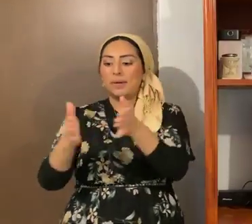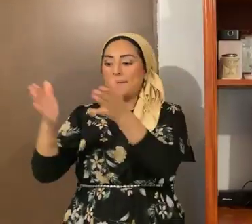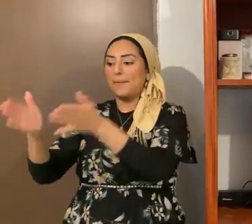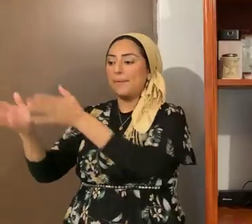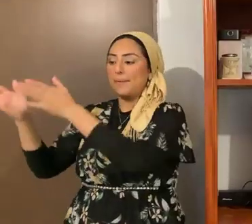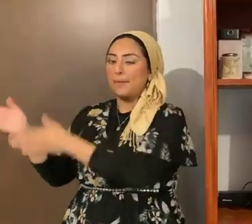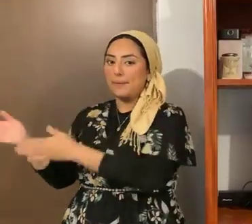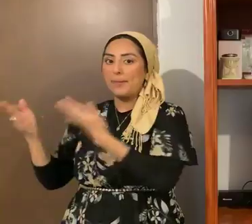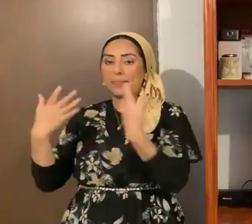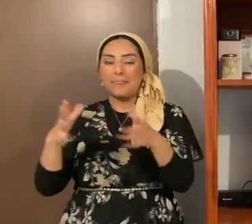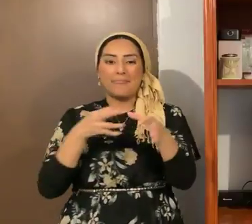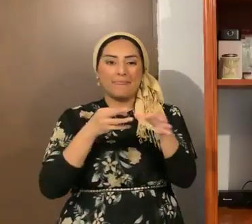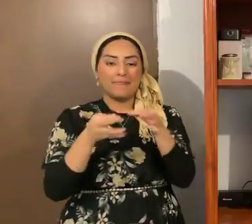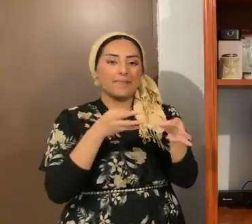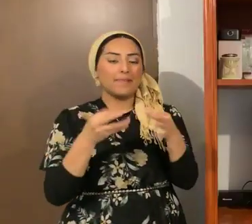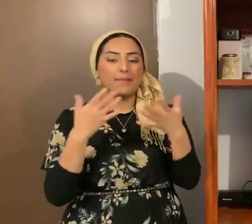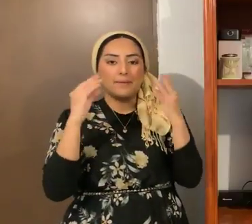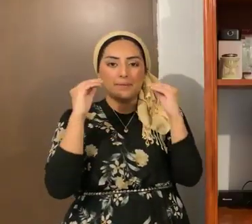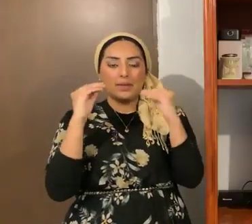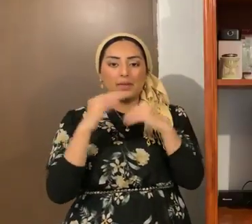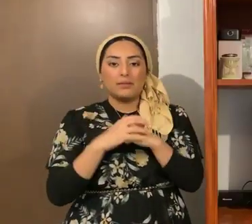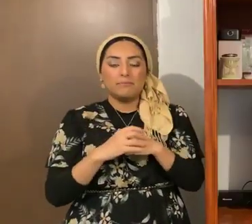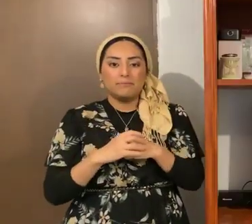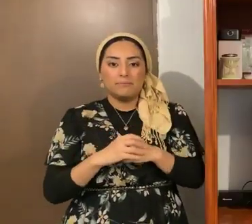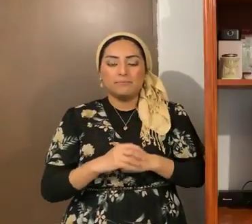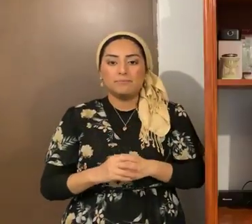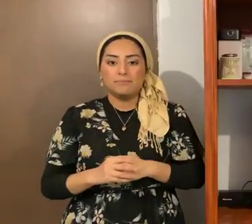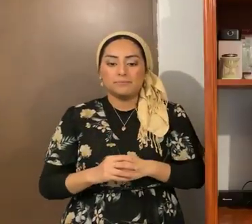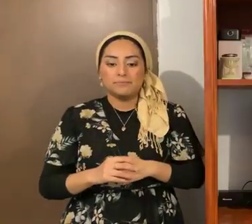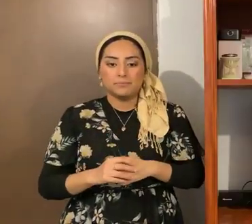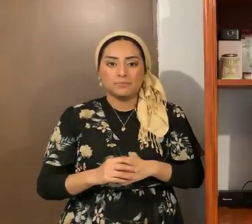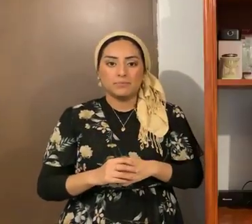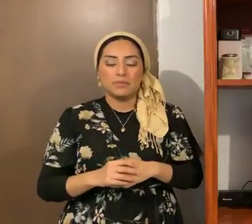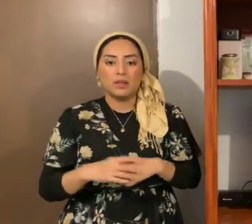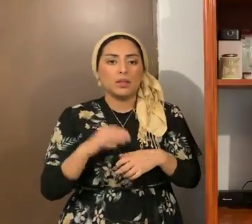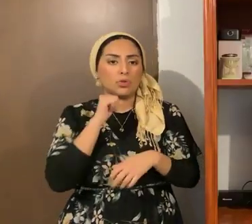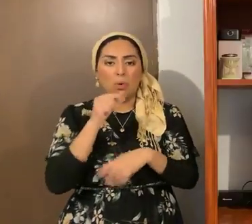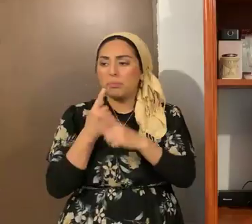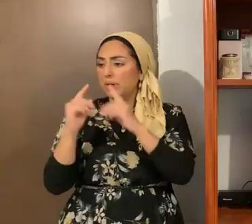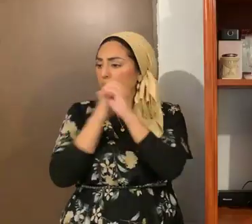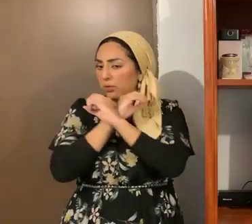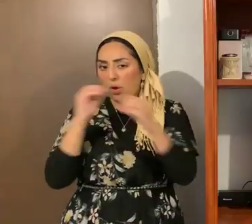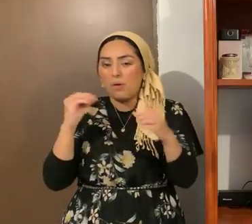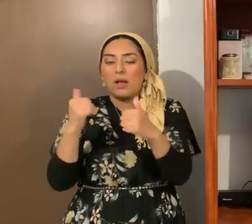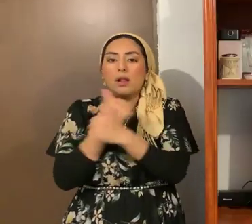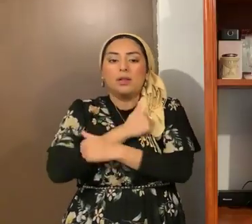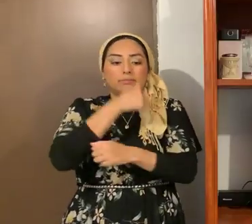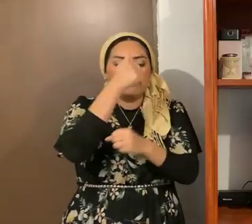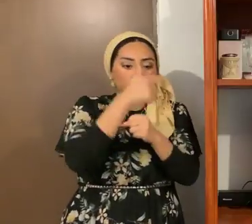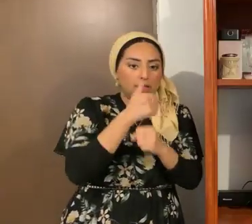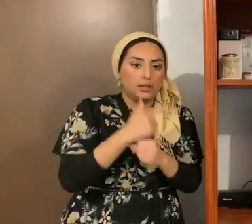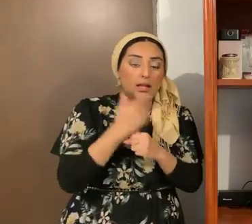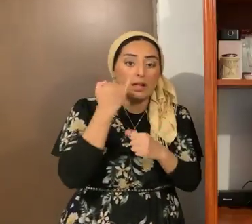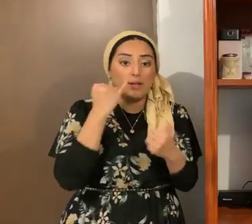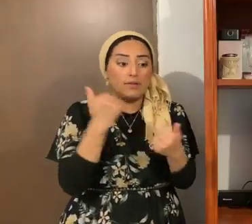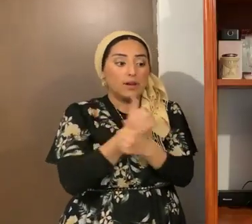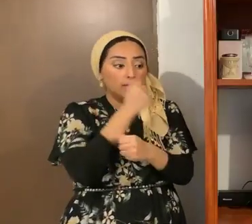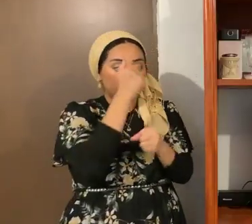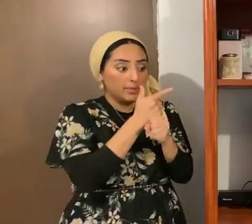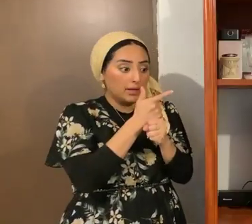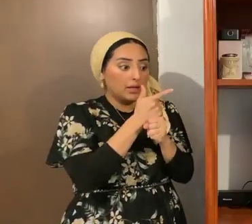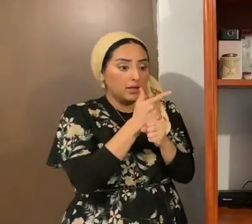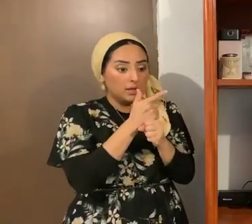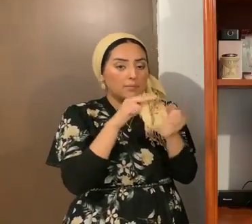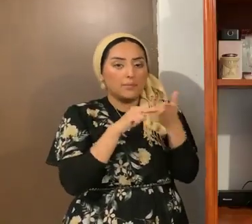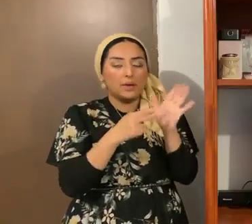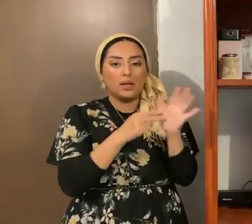hemos platicado, lo hemos ministrado, no debáis nadie a nada, sino el amaros unos a otros, porque el que ama al prójimo ha cumplido la